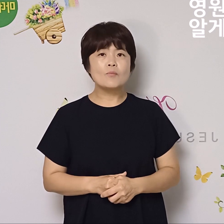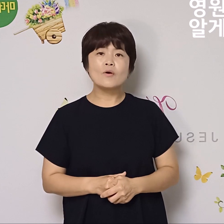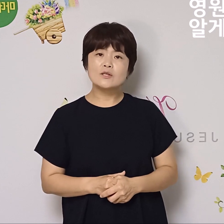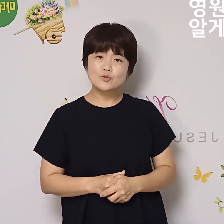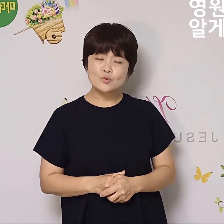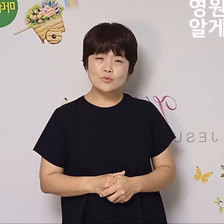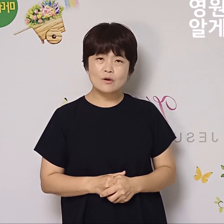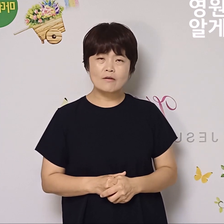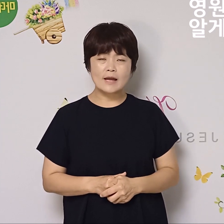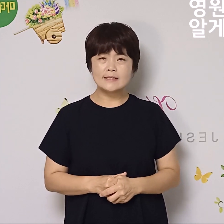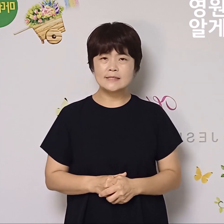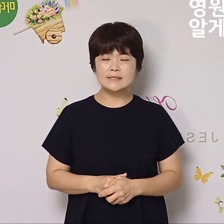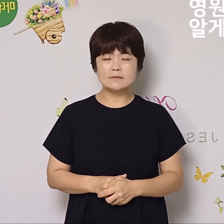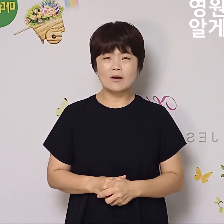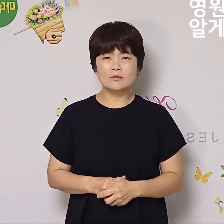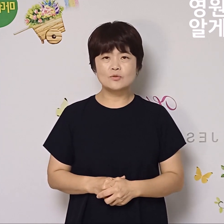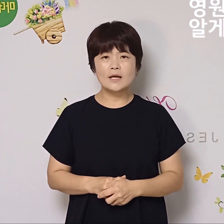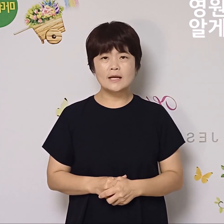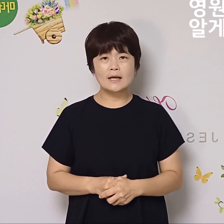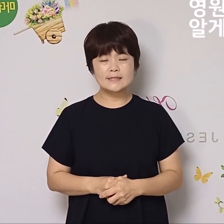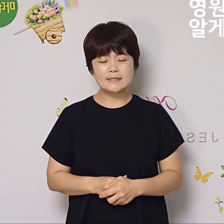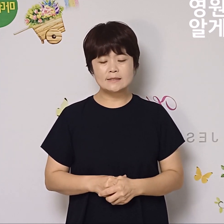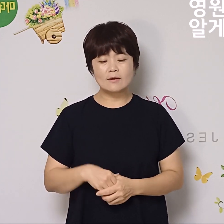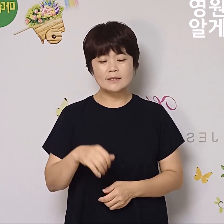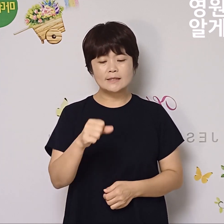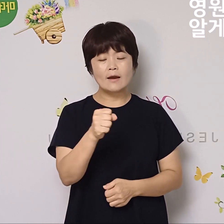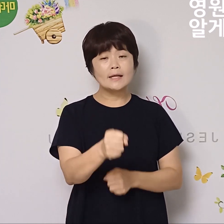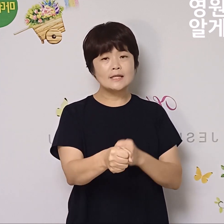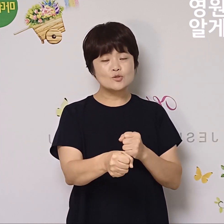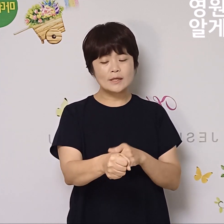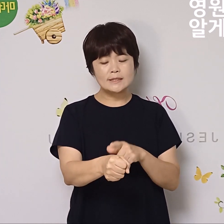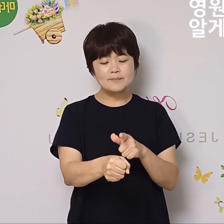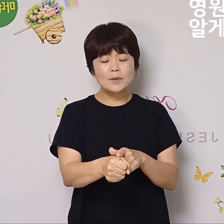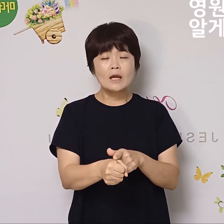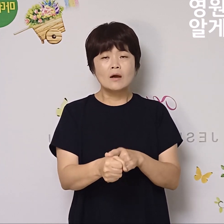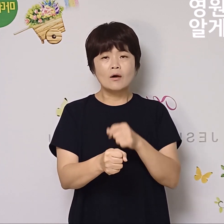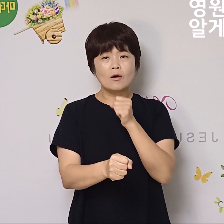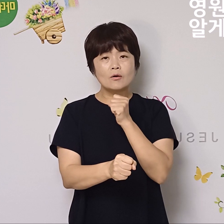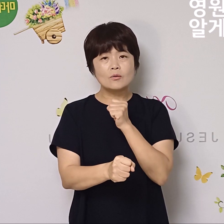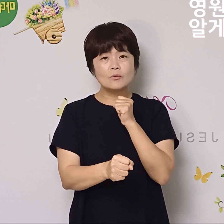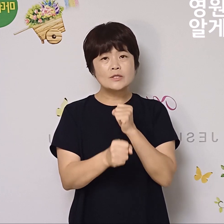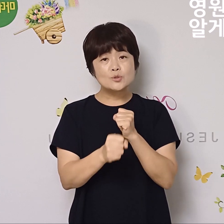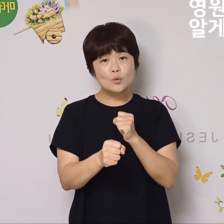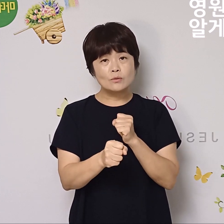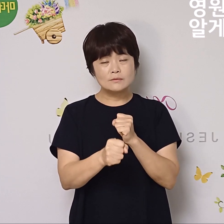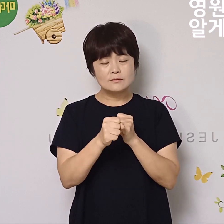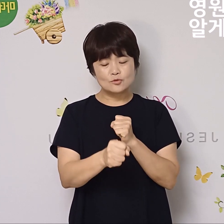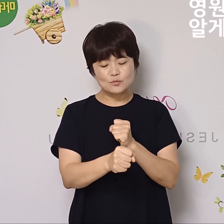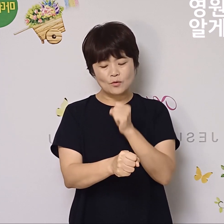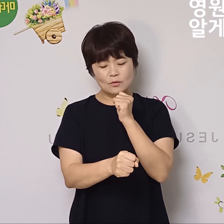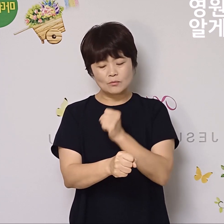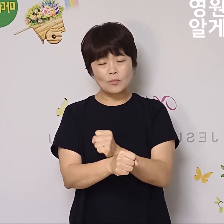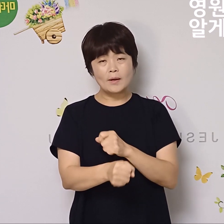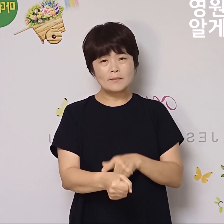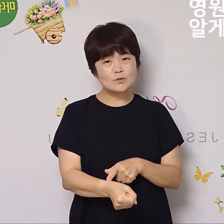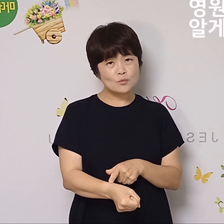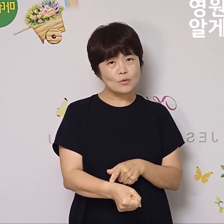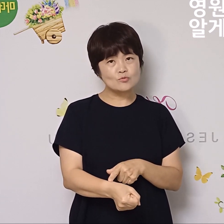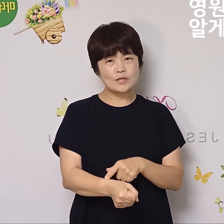뭐뭐의 주소서라는 수화가 같이 들어가는데요. 하다수화는 왼손 주먹, 손목 위에